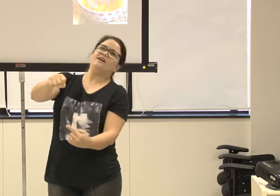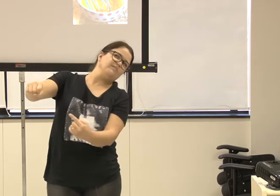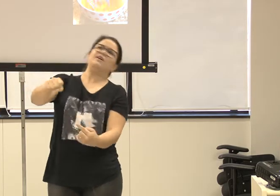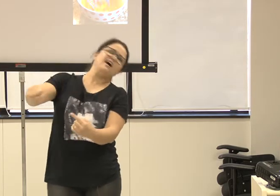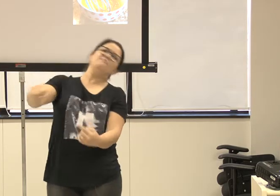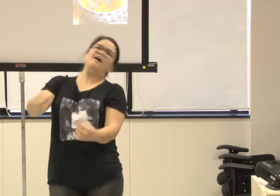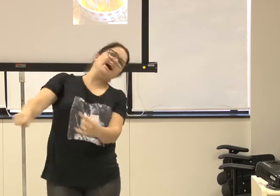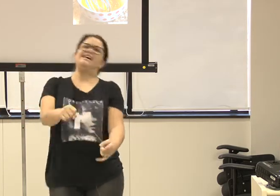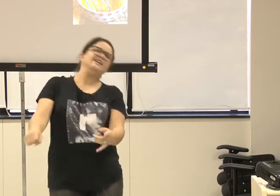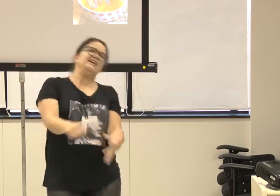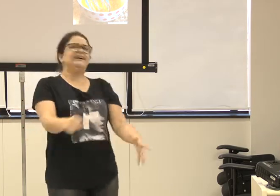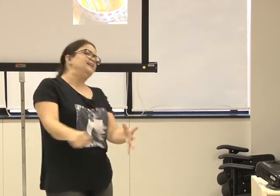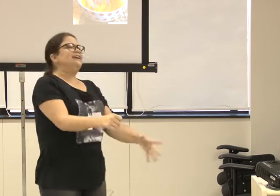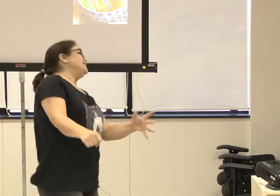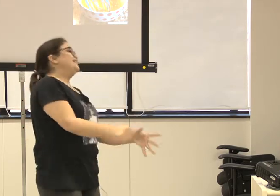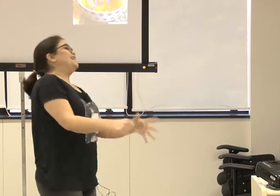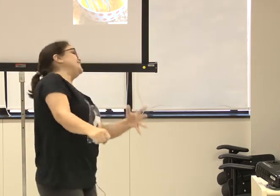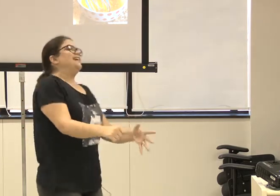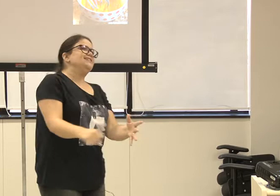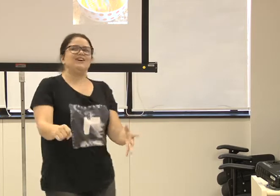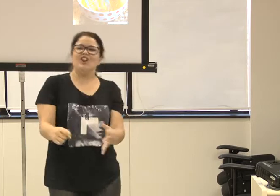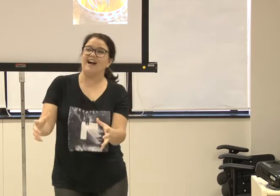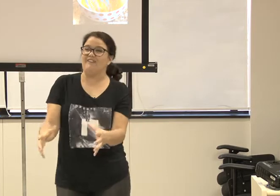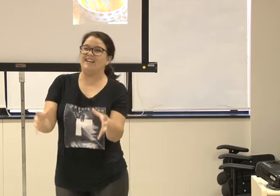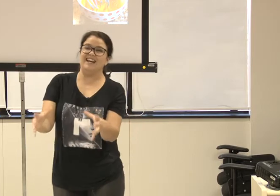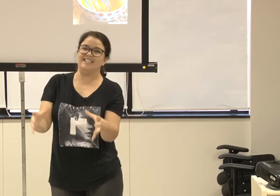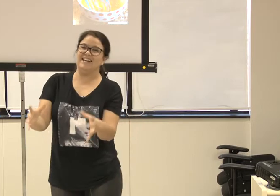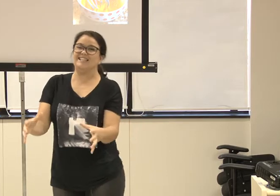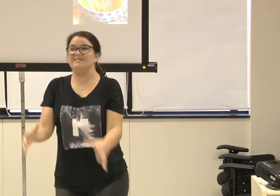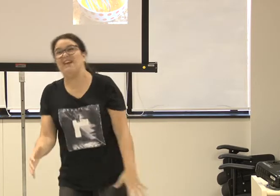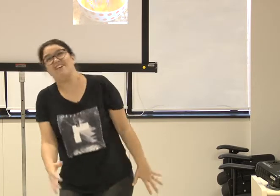Que a máquina. Você colocava a criança lá em cima e ela ficava.